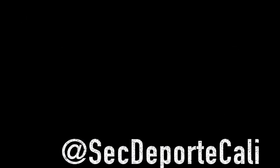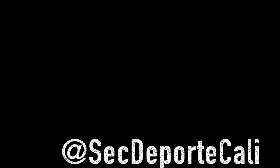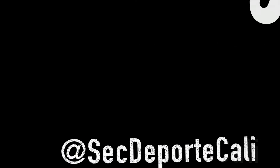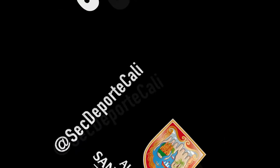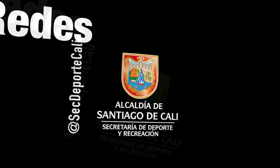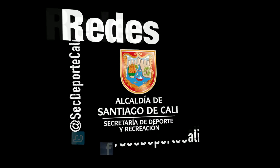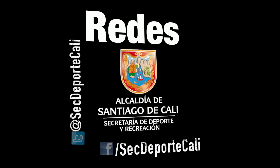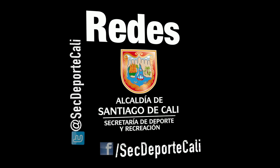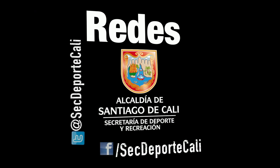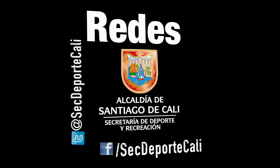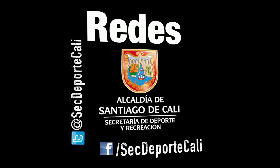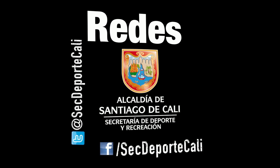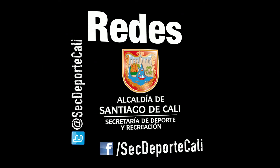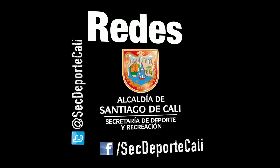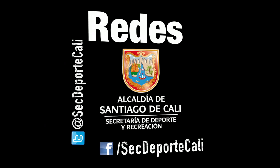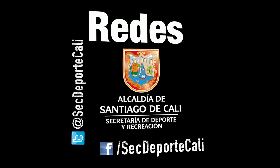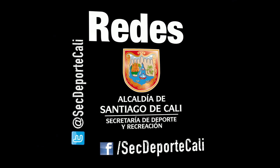Gracias por ver el video.